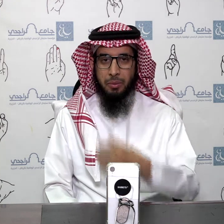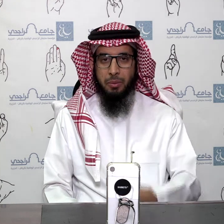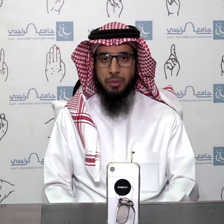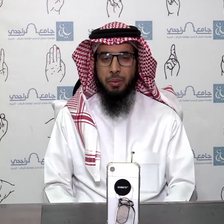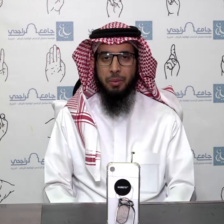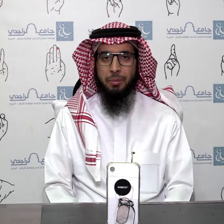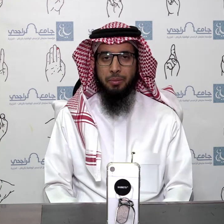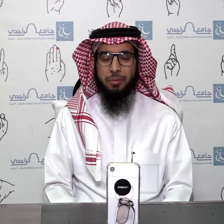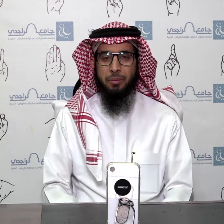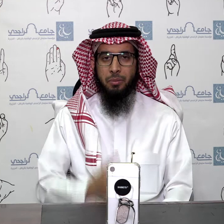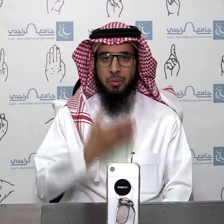الحمد لله،